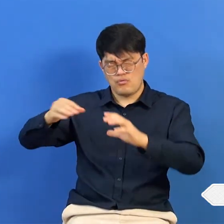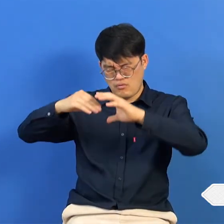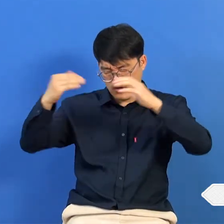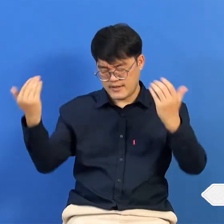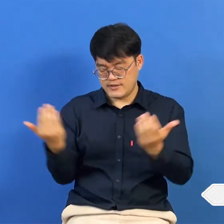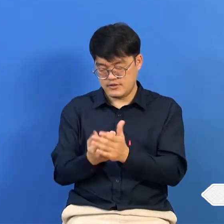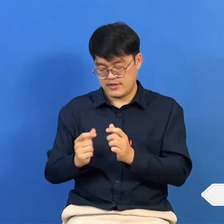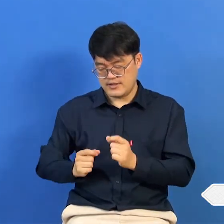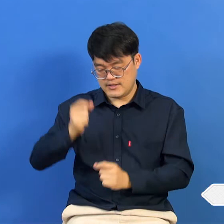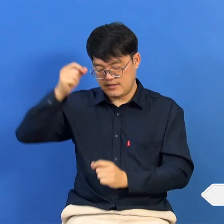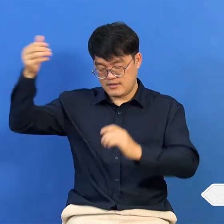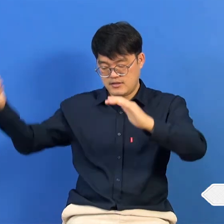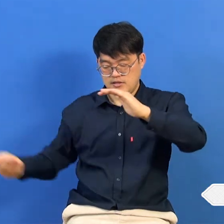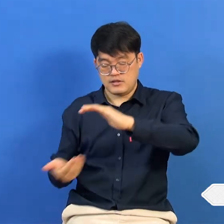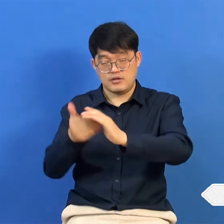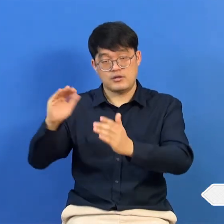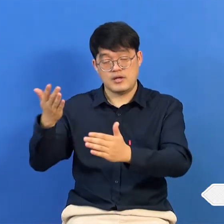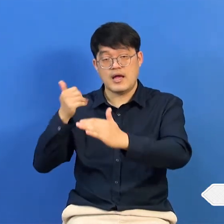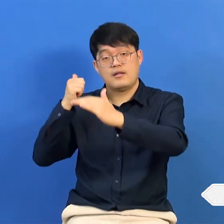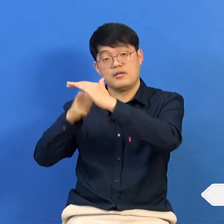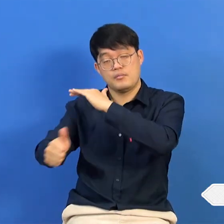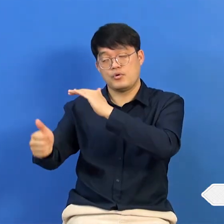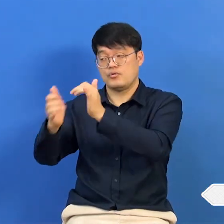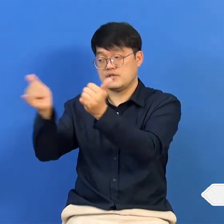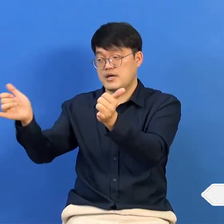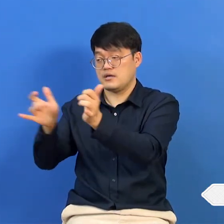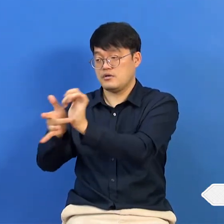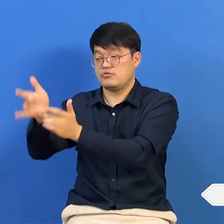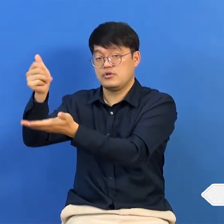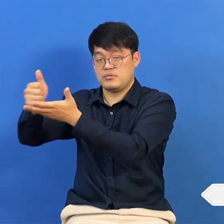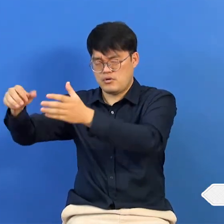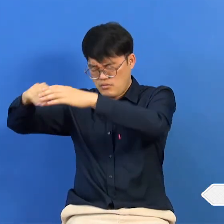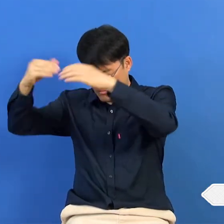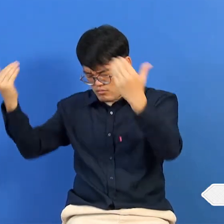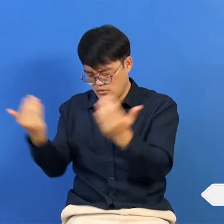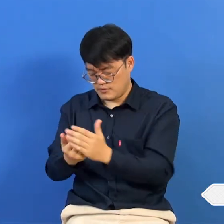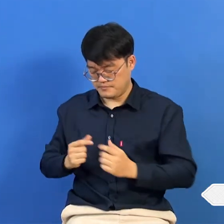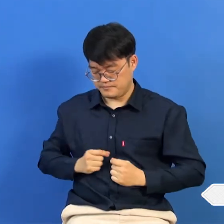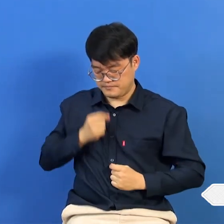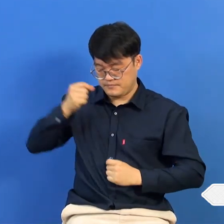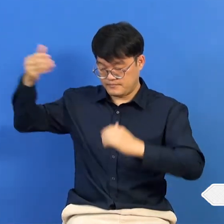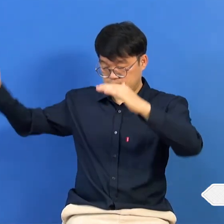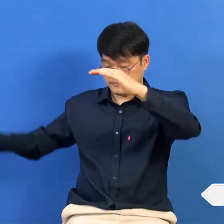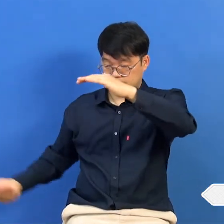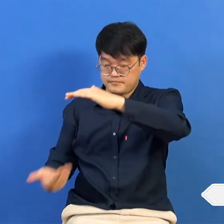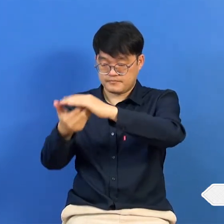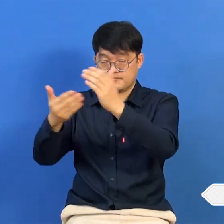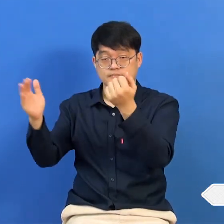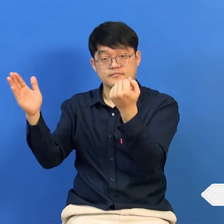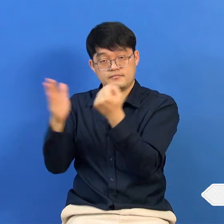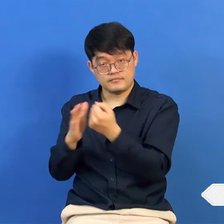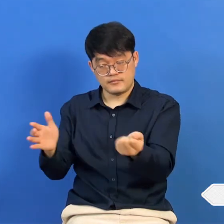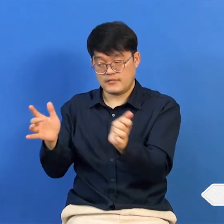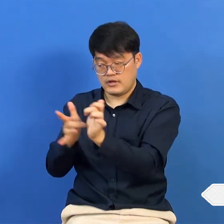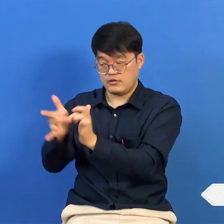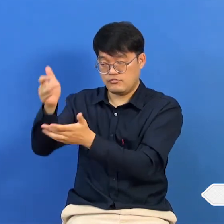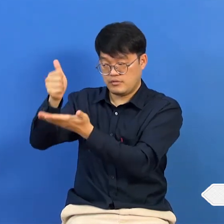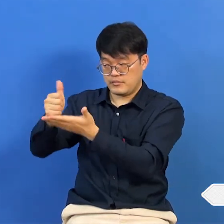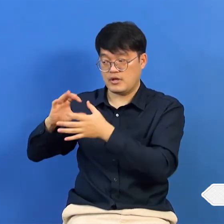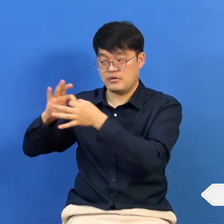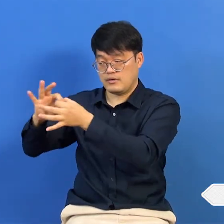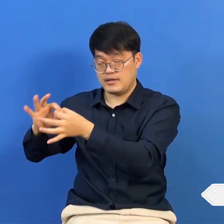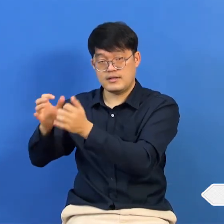이루셨습니다. 대표자 예수님이 온전한 의를 이루셨기 때문에 그래서 예수님에게 속한 사람은